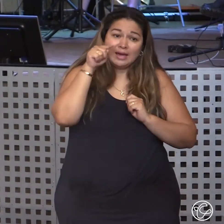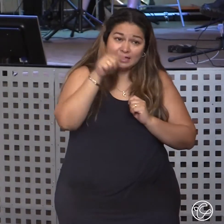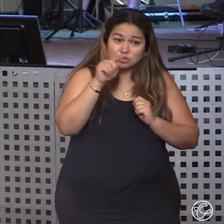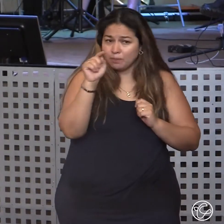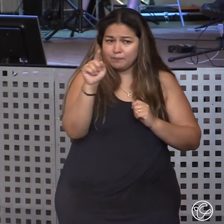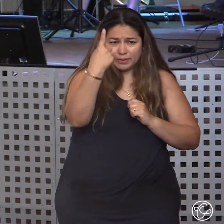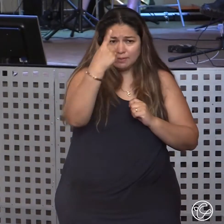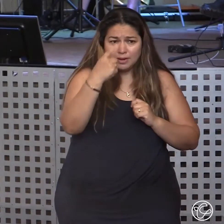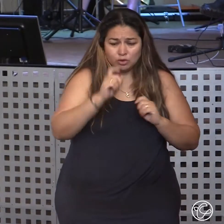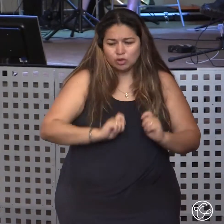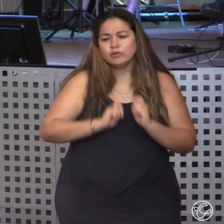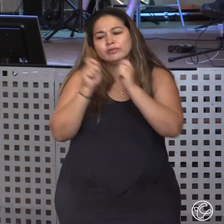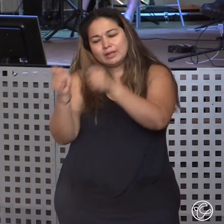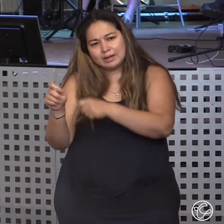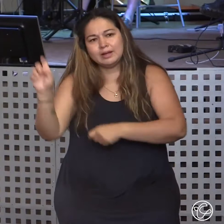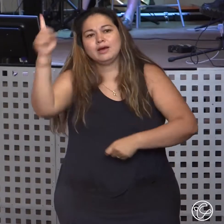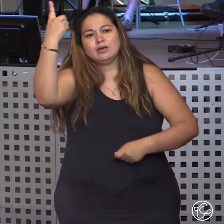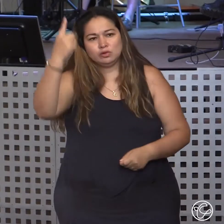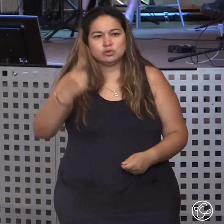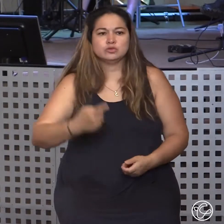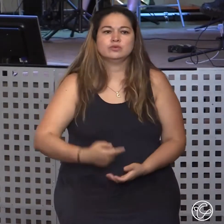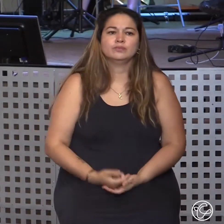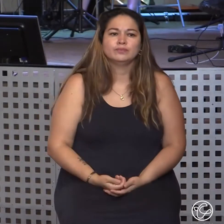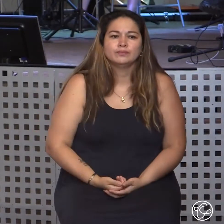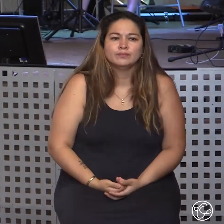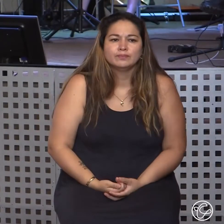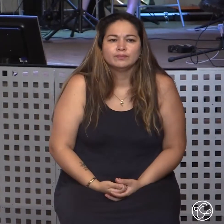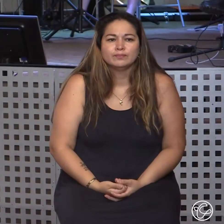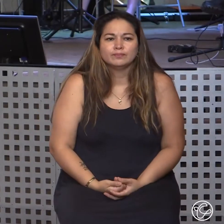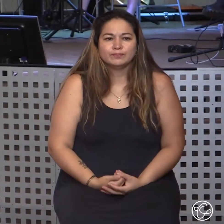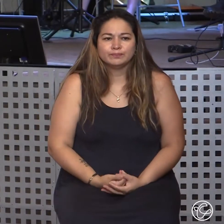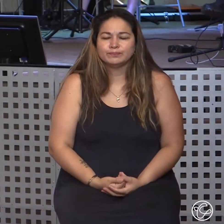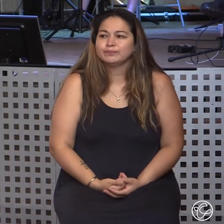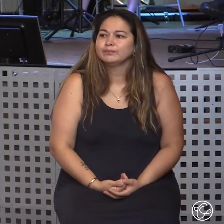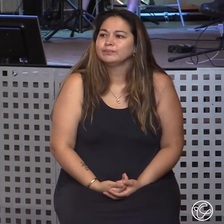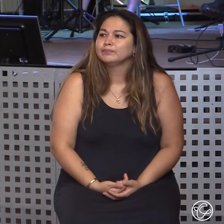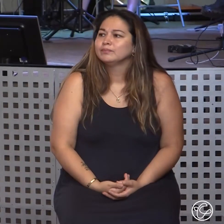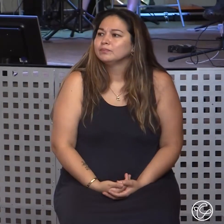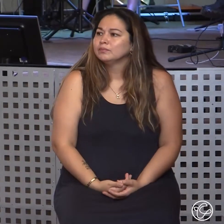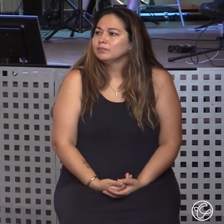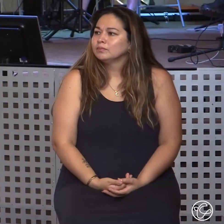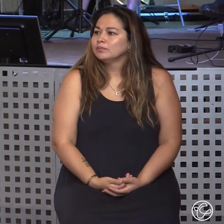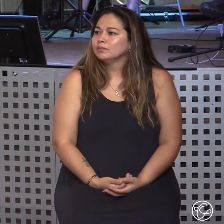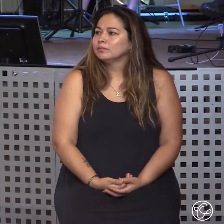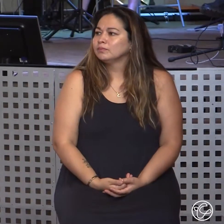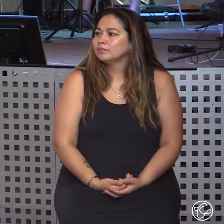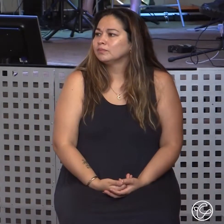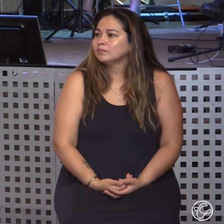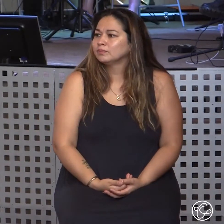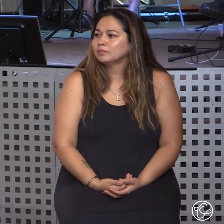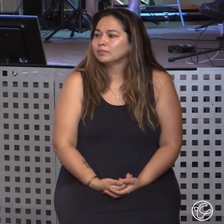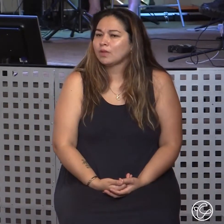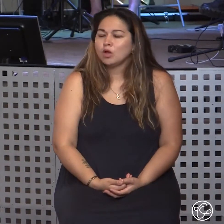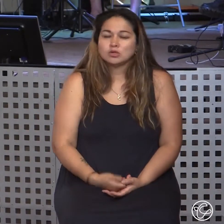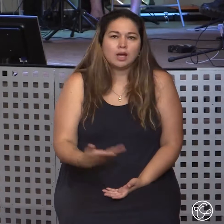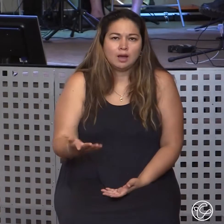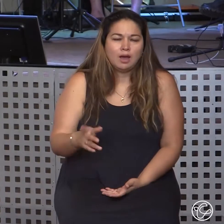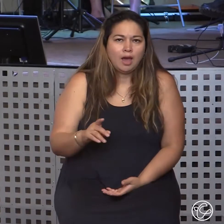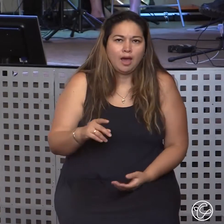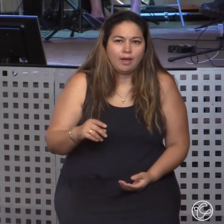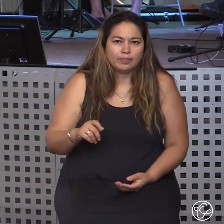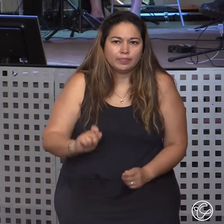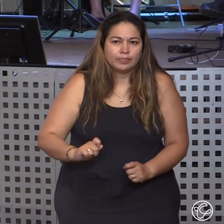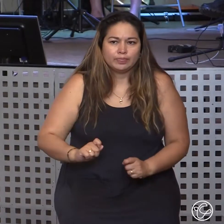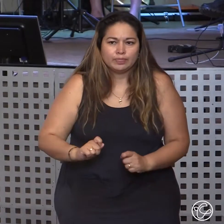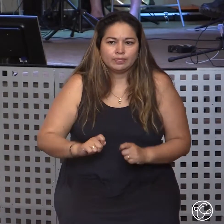hay frutos espirituales, la Biblia nos habla acerca de eso. No estoy hablando solamente de dar físicamente, es más, hoy no